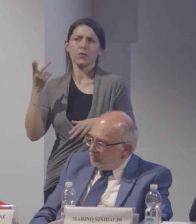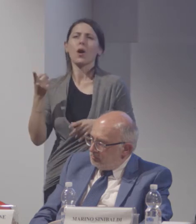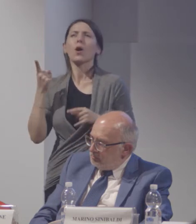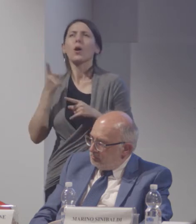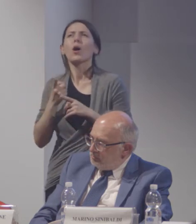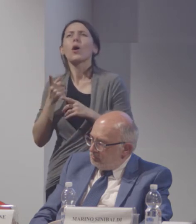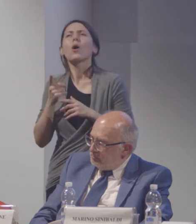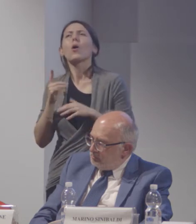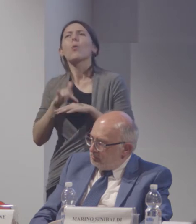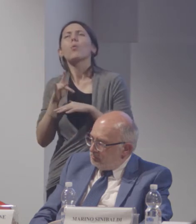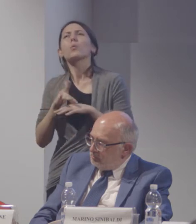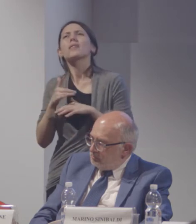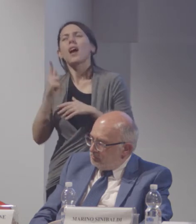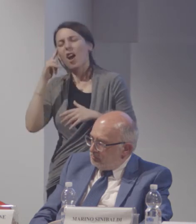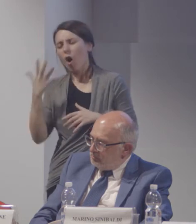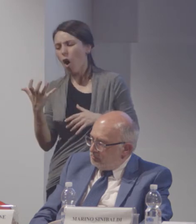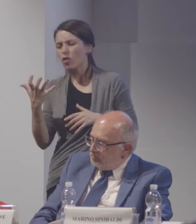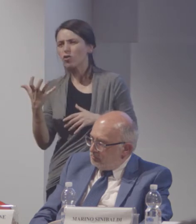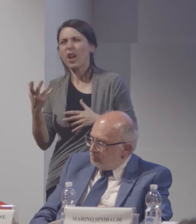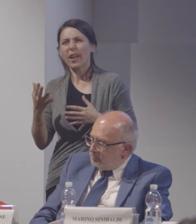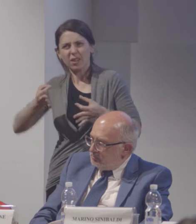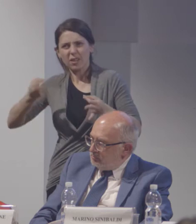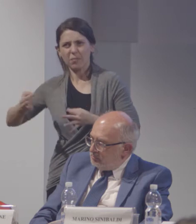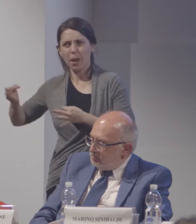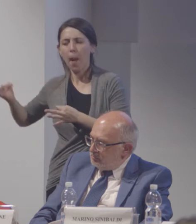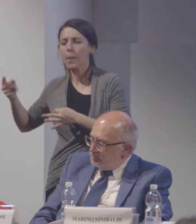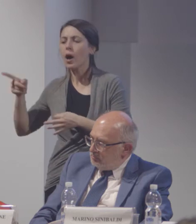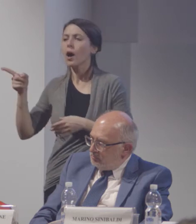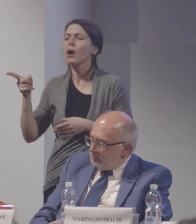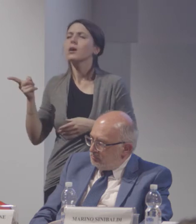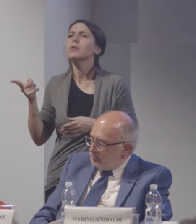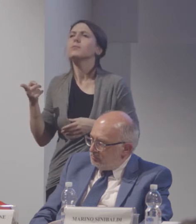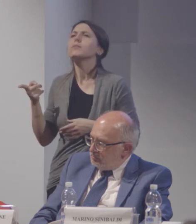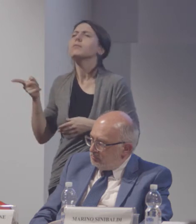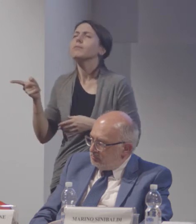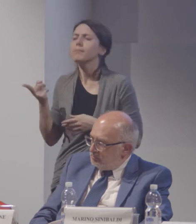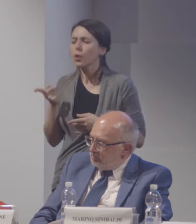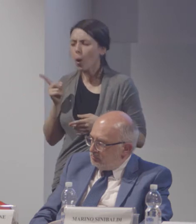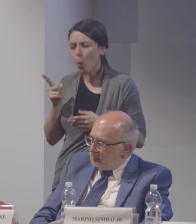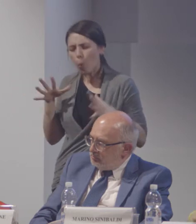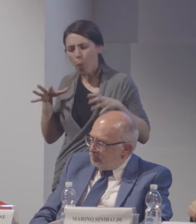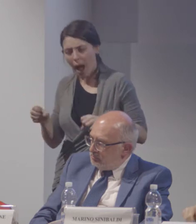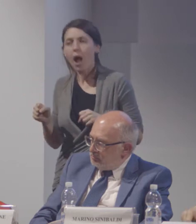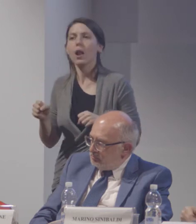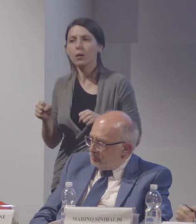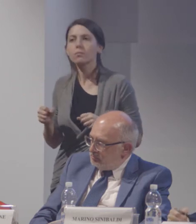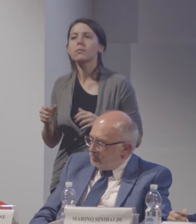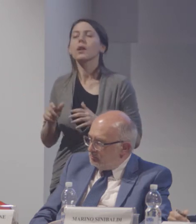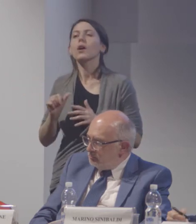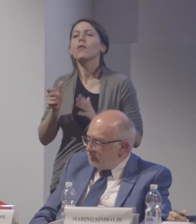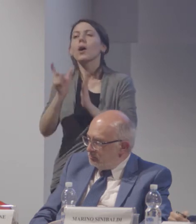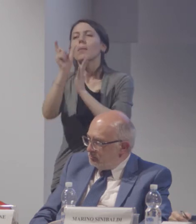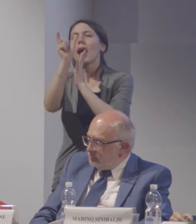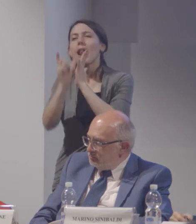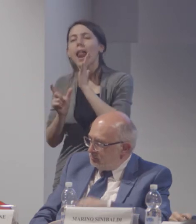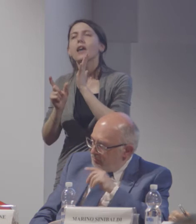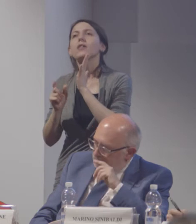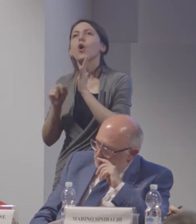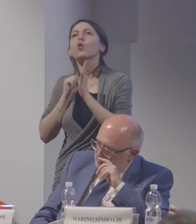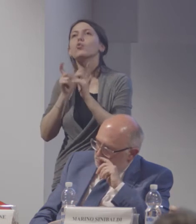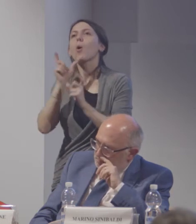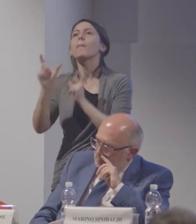rigorosi, si era impegnato a costruire una sorta di vocabolario delle parole che feriscono,